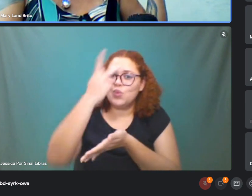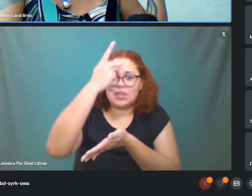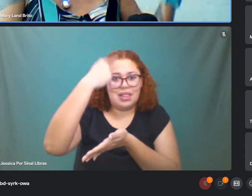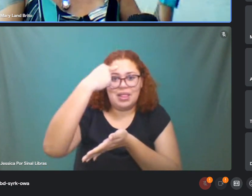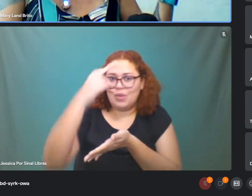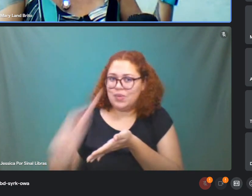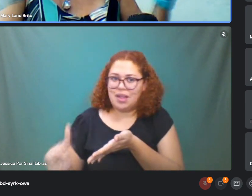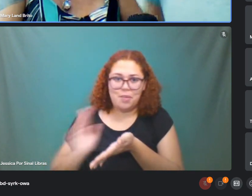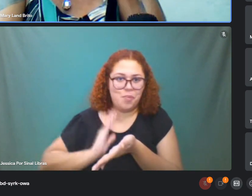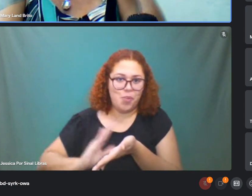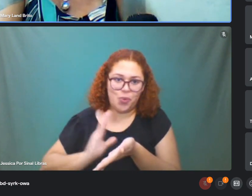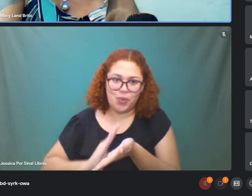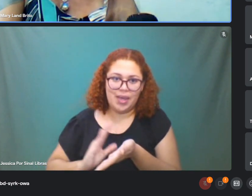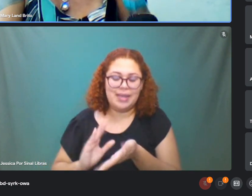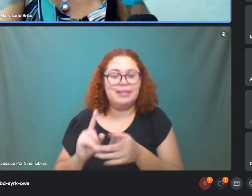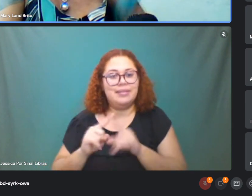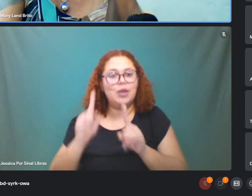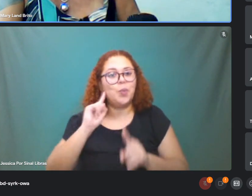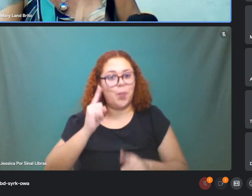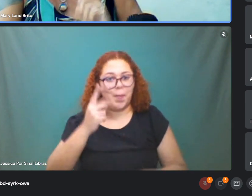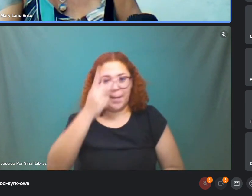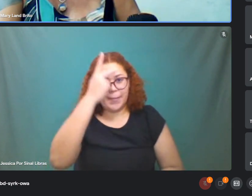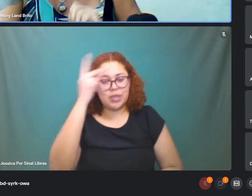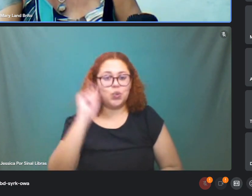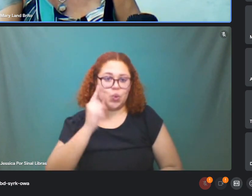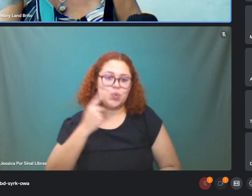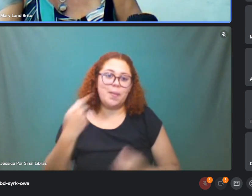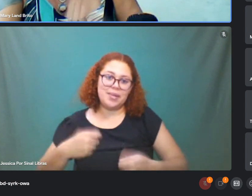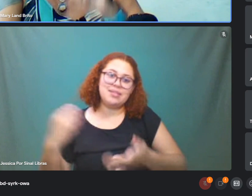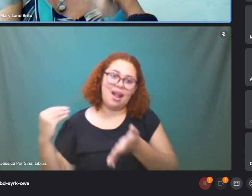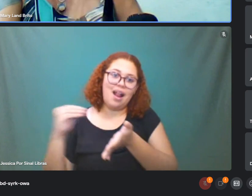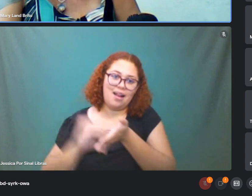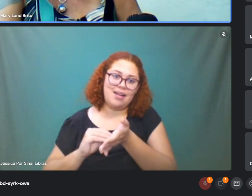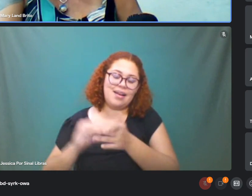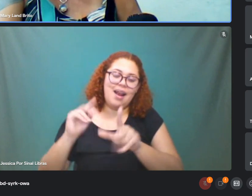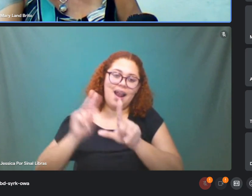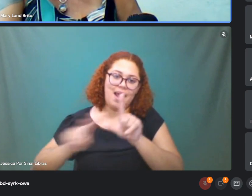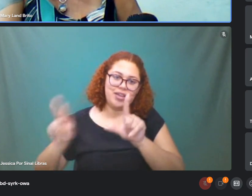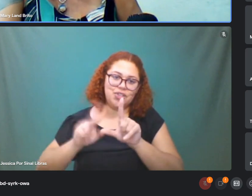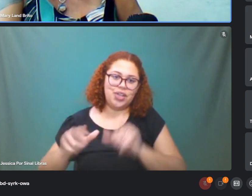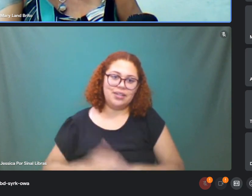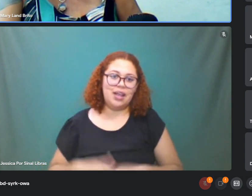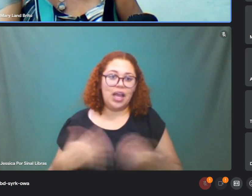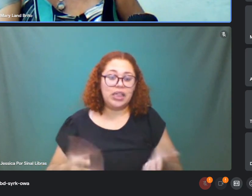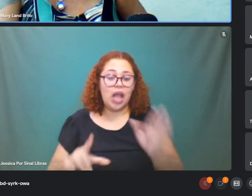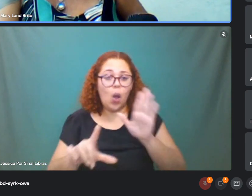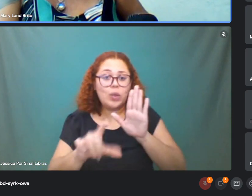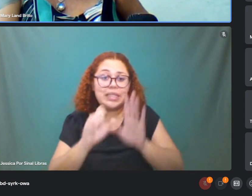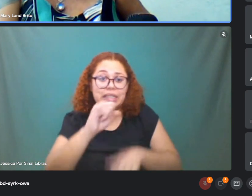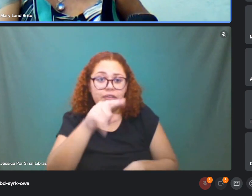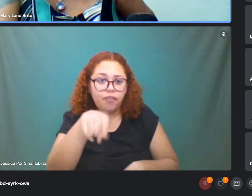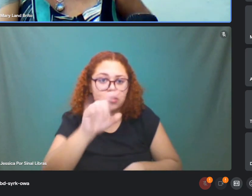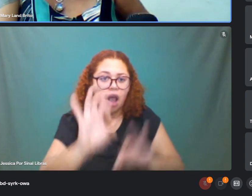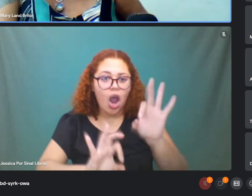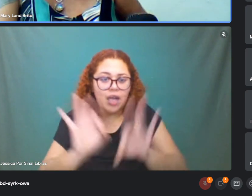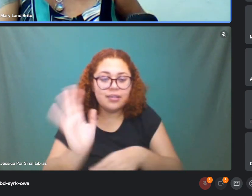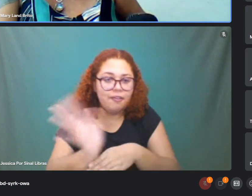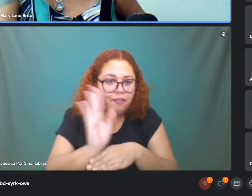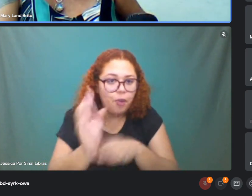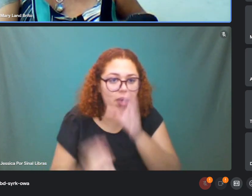a obrigatoriedade de qualquer filme feito com a Paulo Gustavo ter a legendagem, certo? E aí,